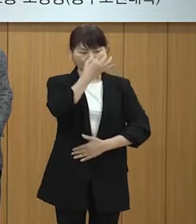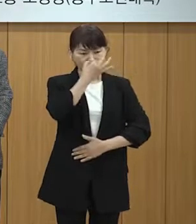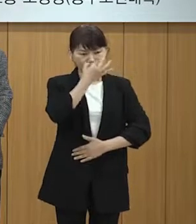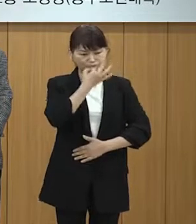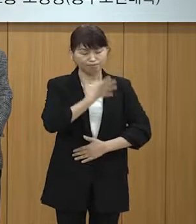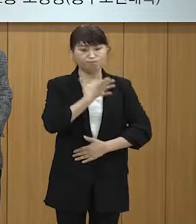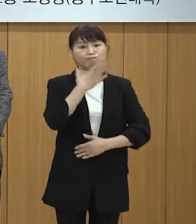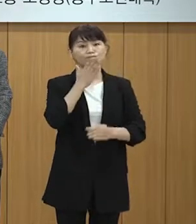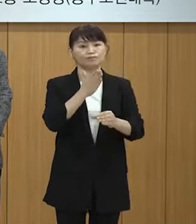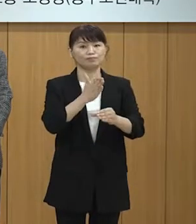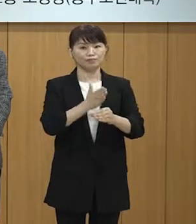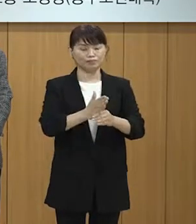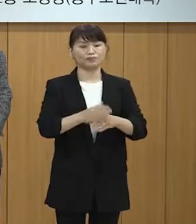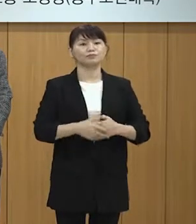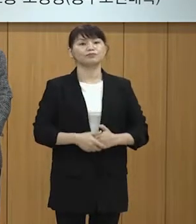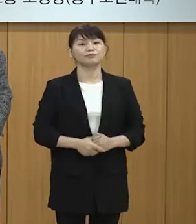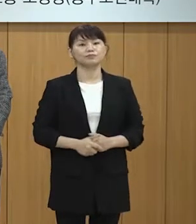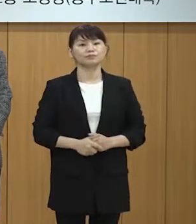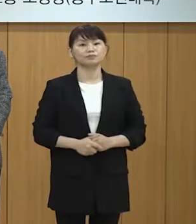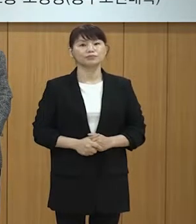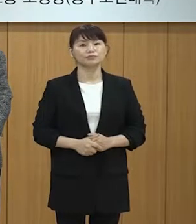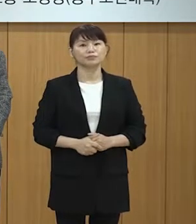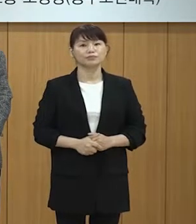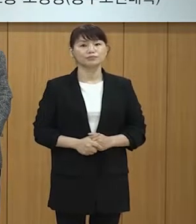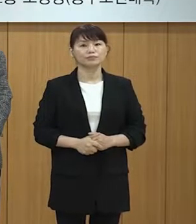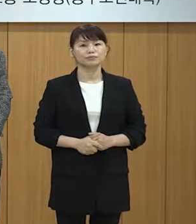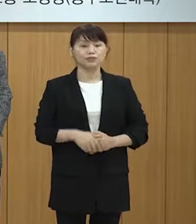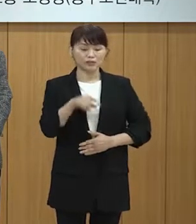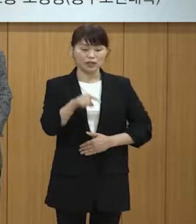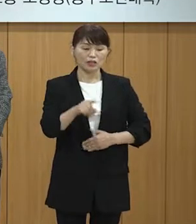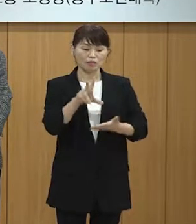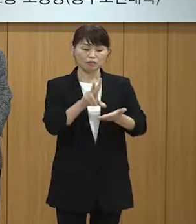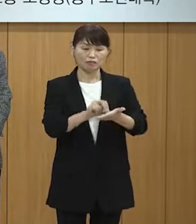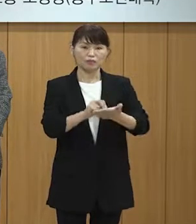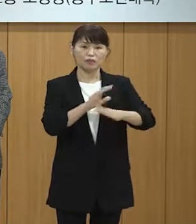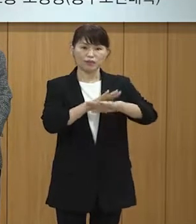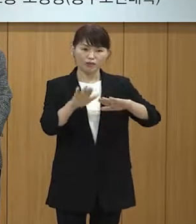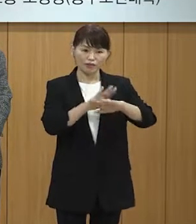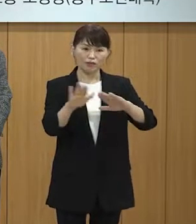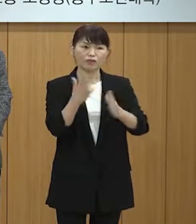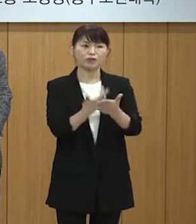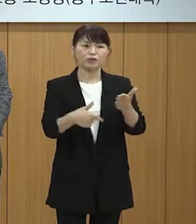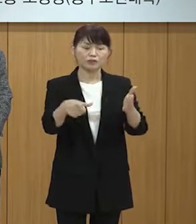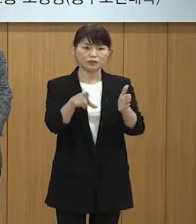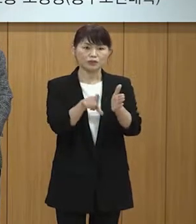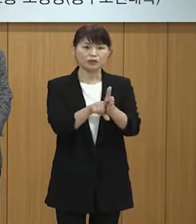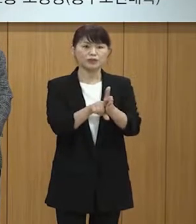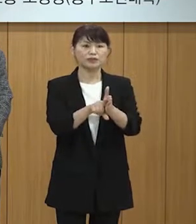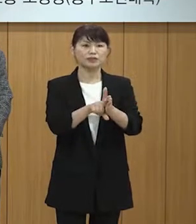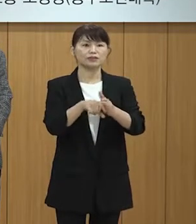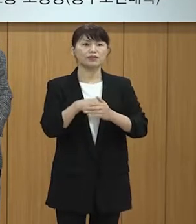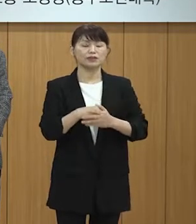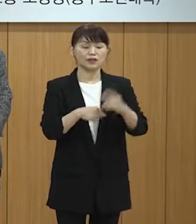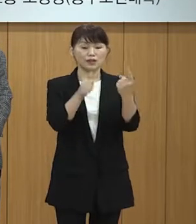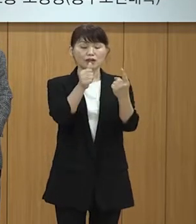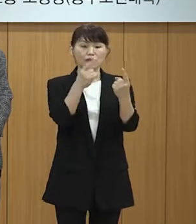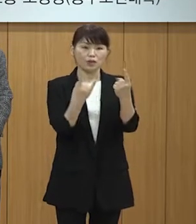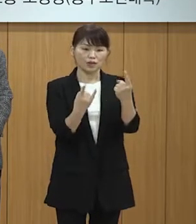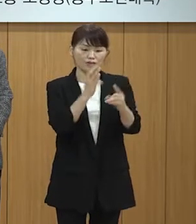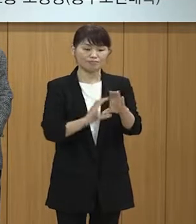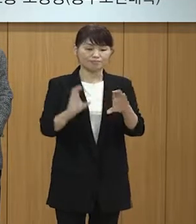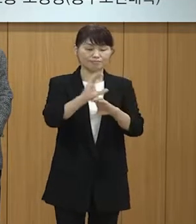중요한 엄중한 시기에 우리 군에서는 제1회 추경예산 편성을